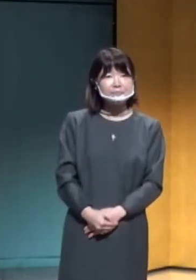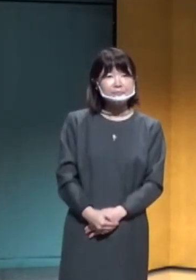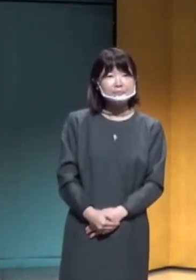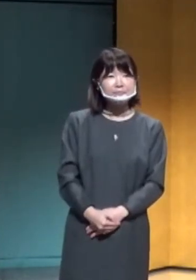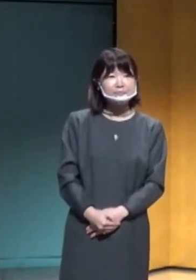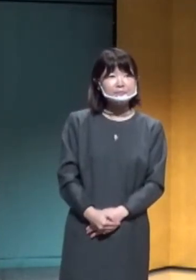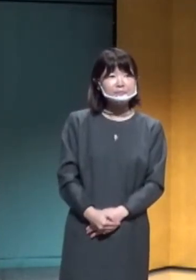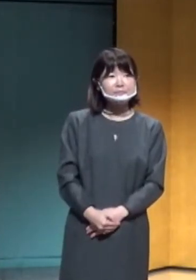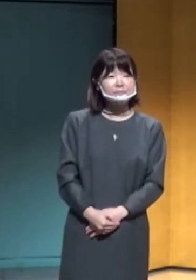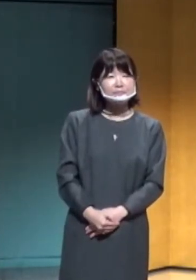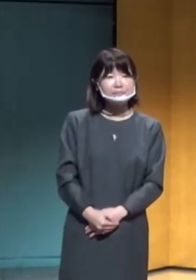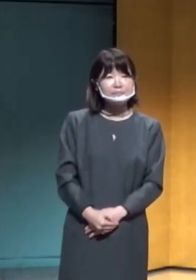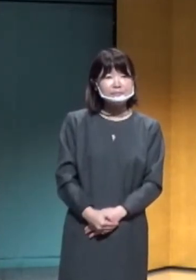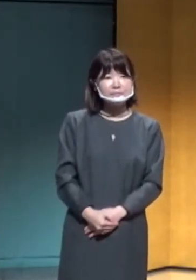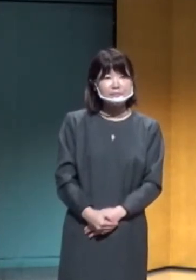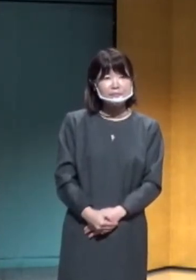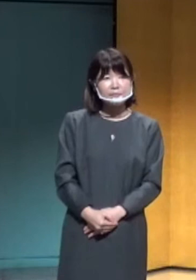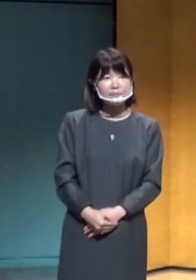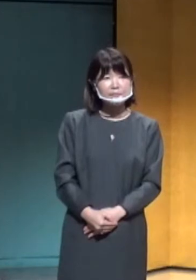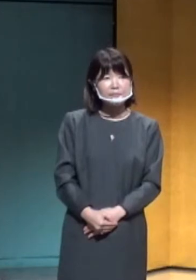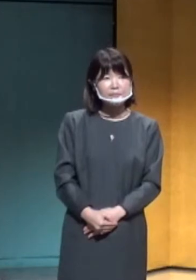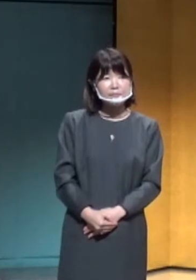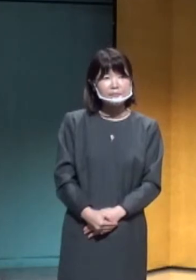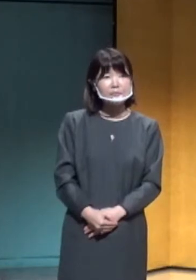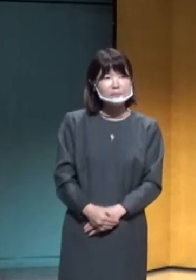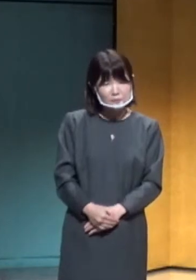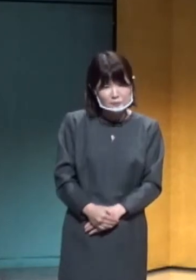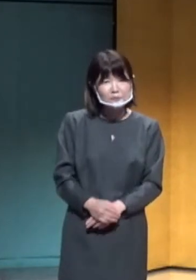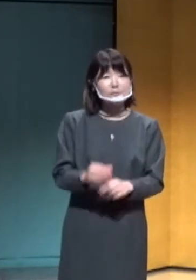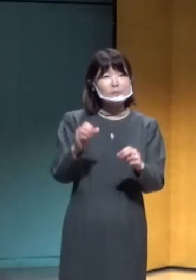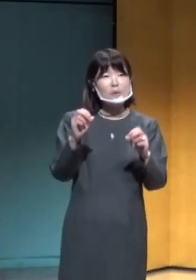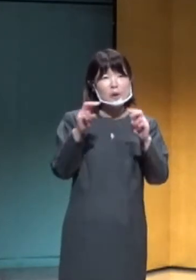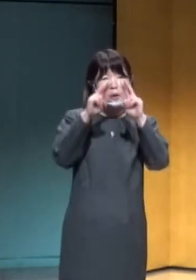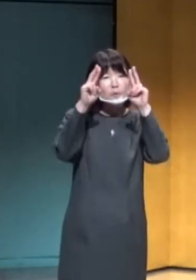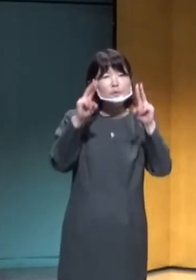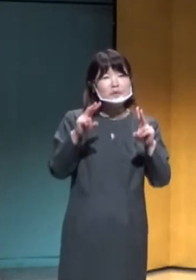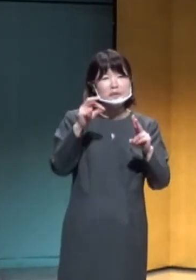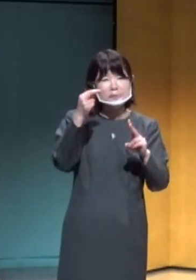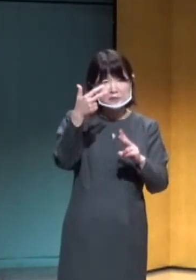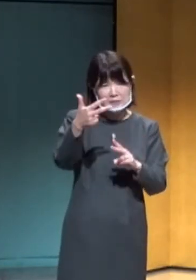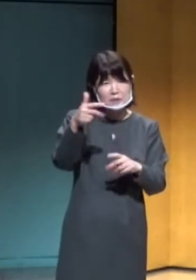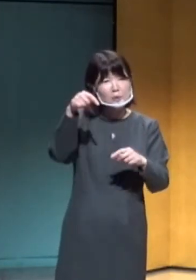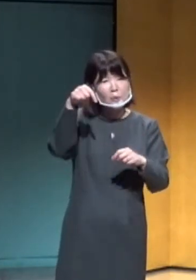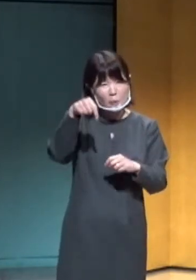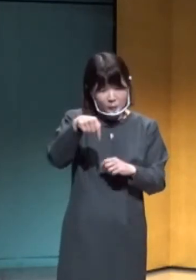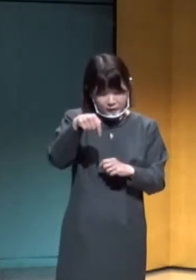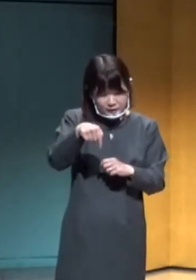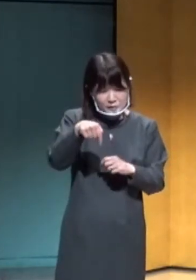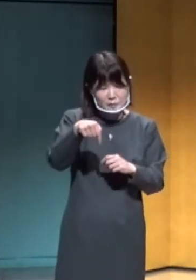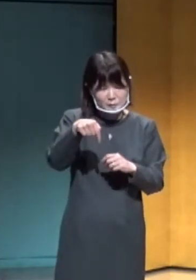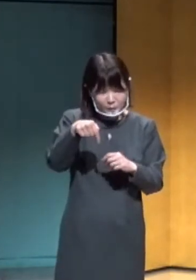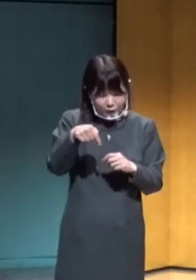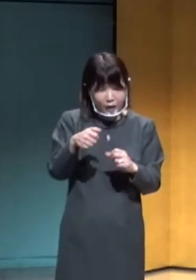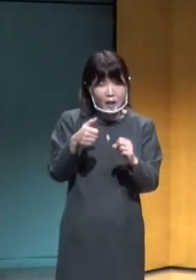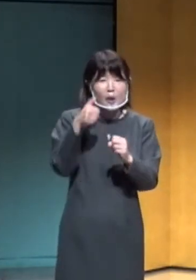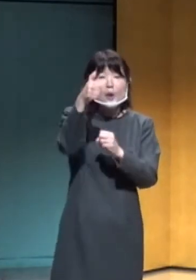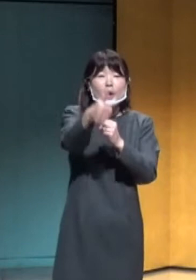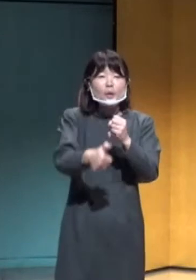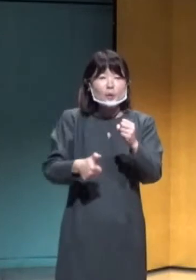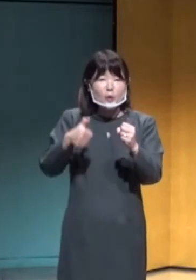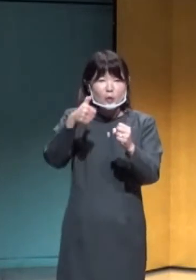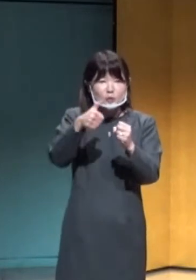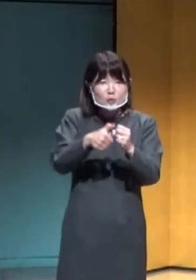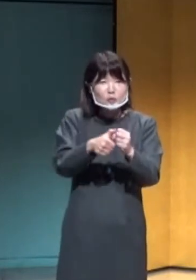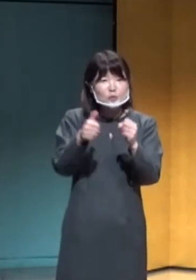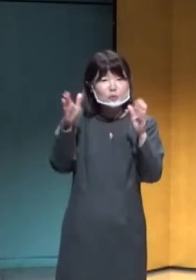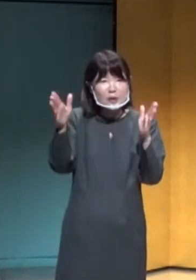私が申すまでもなく、もう富士見市にとりましては、今年は50周年を